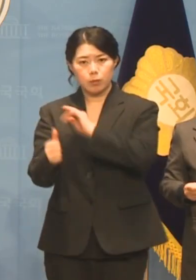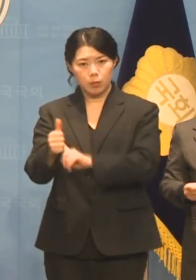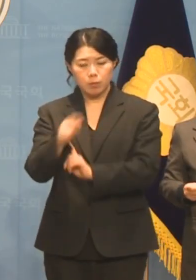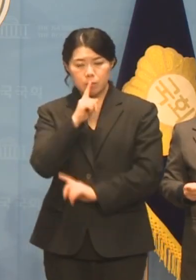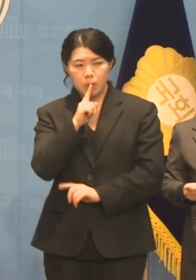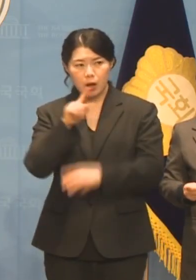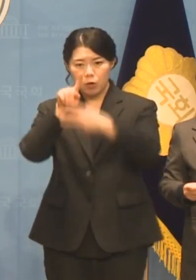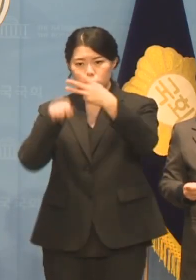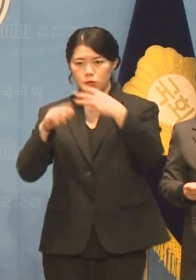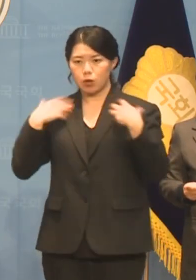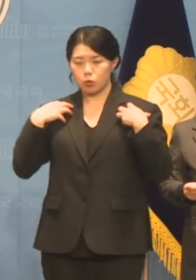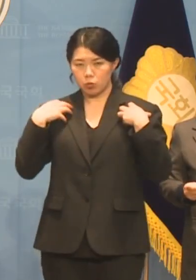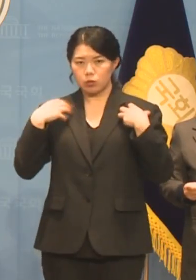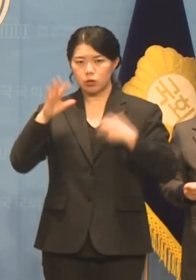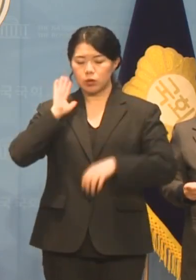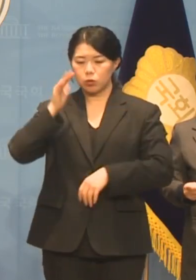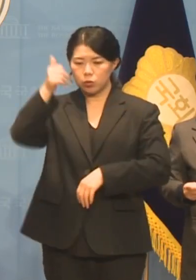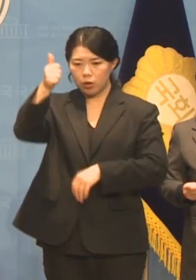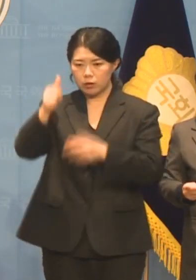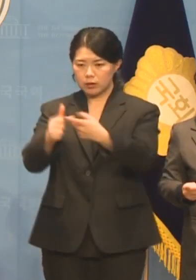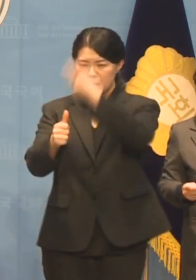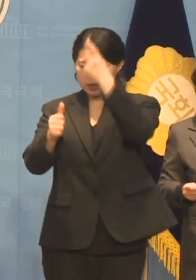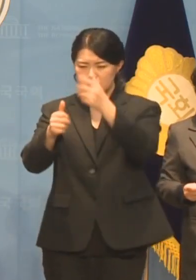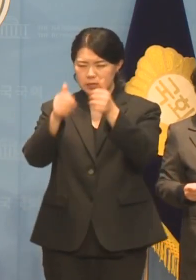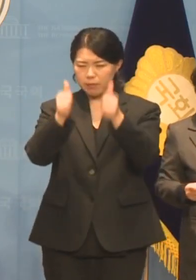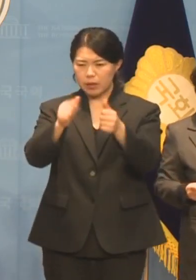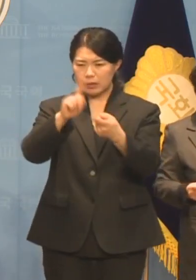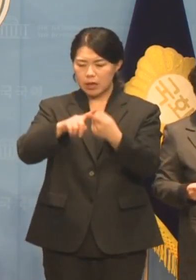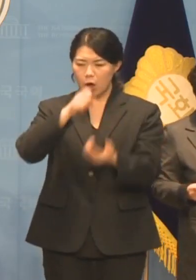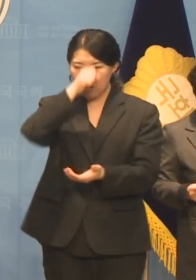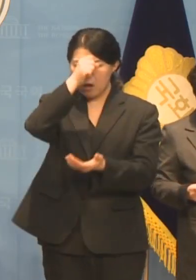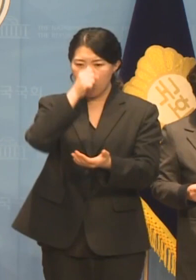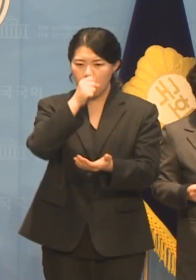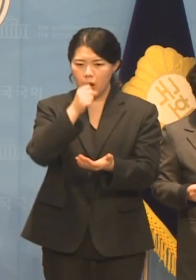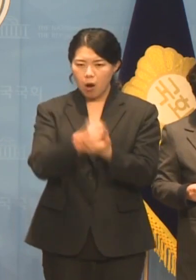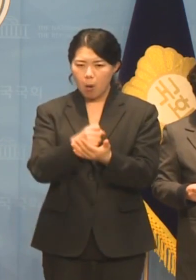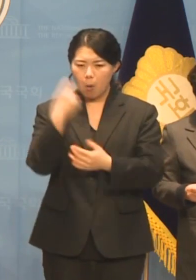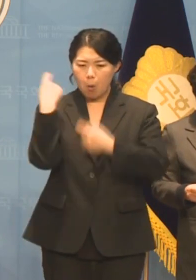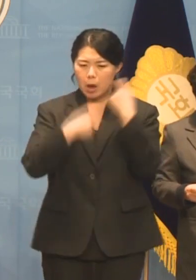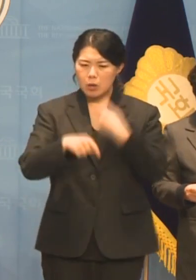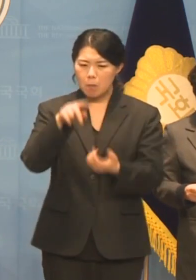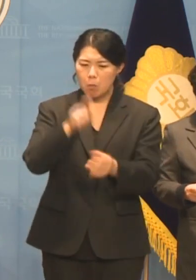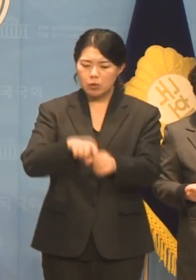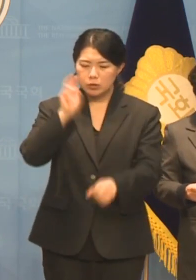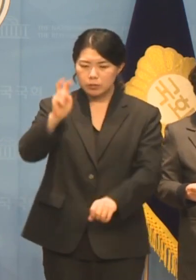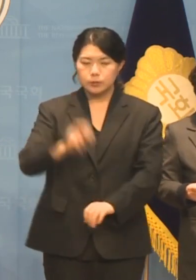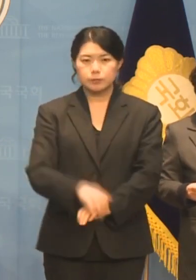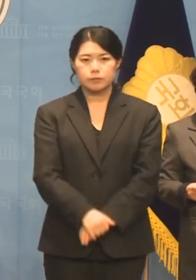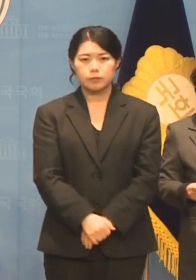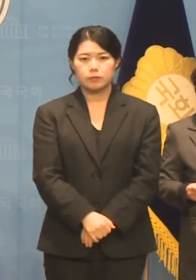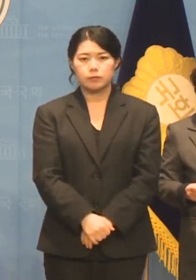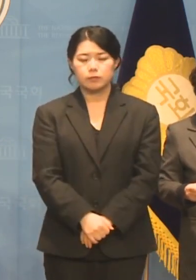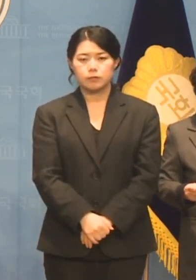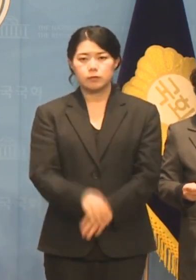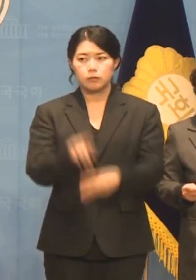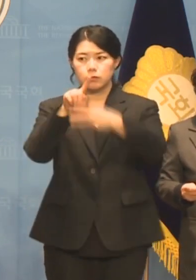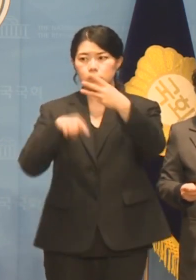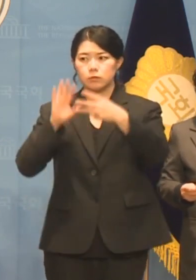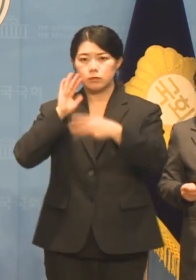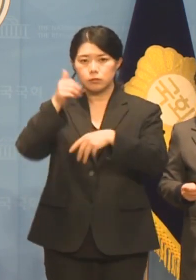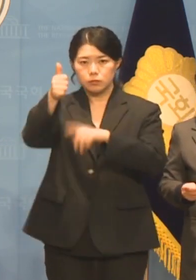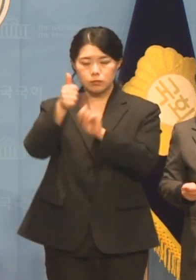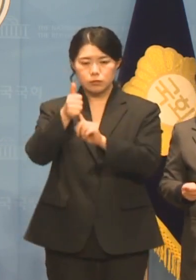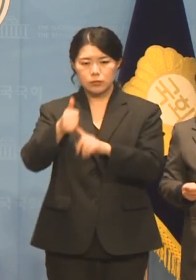윤석열 대통령의 탄핵 심판 결과의 정당성을 훼손하려는 의도로밖에 보이지 않습니다. 이는 윤석열